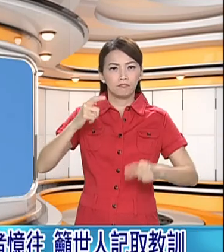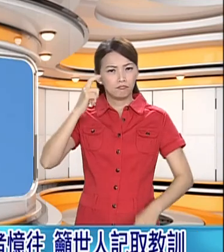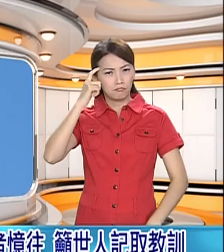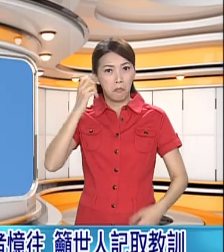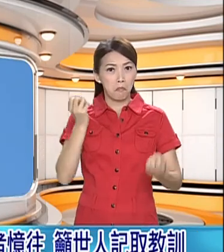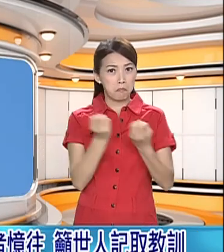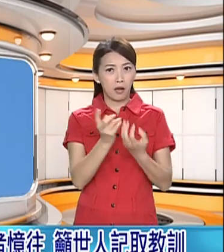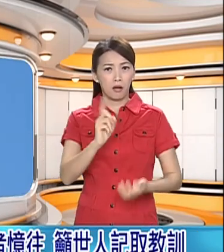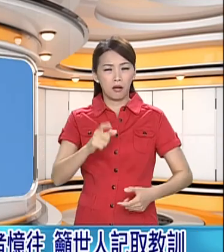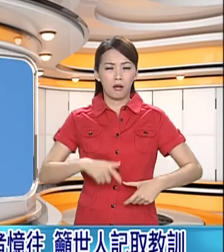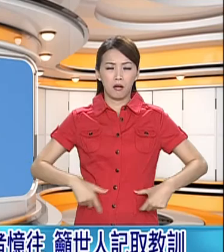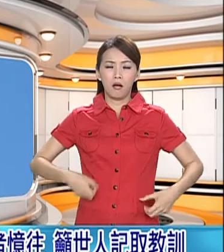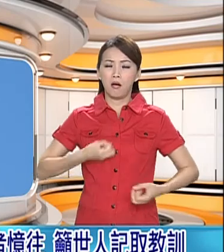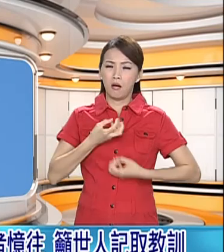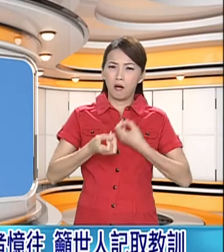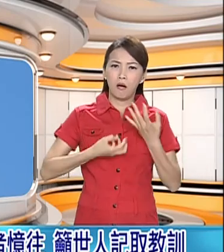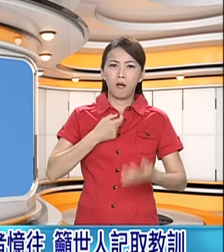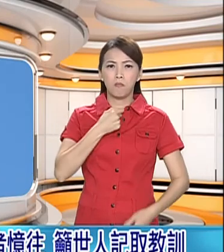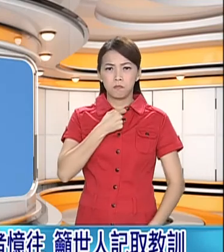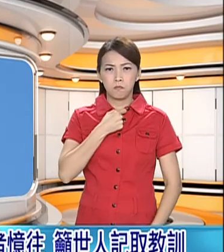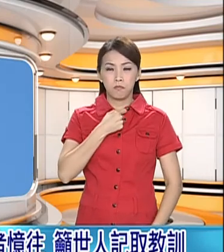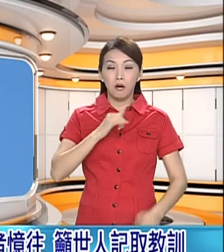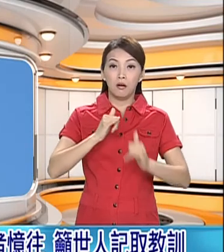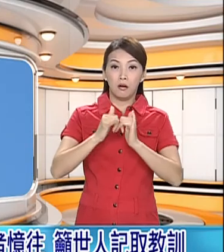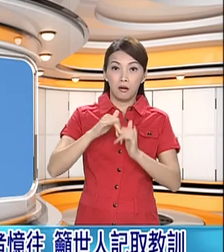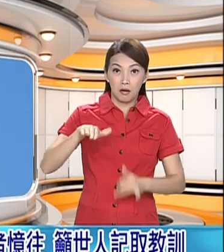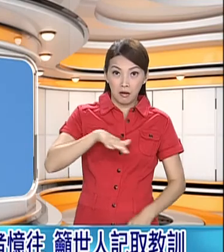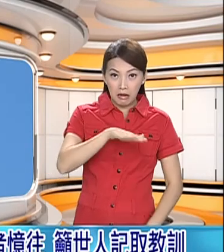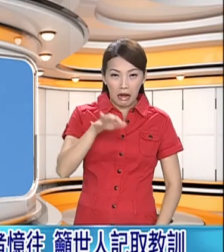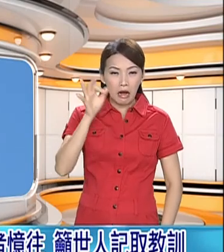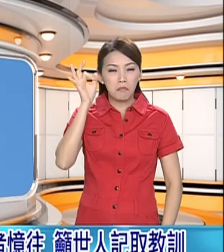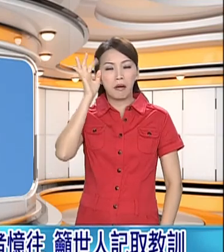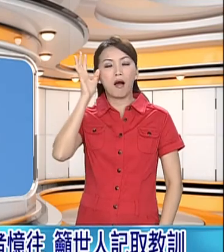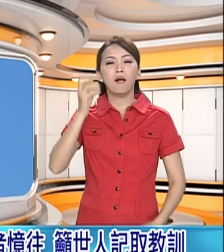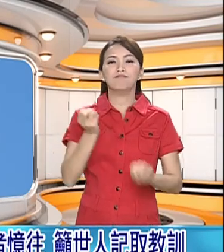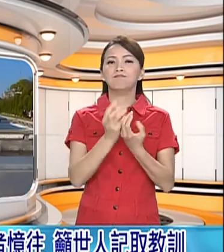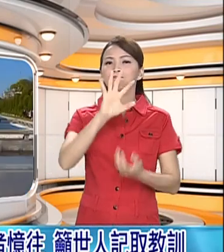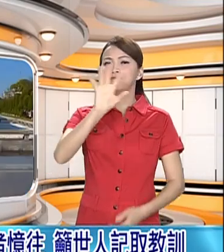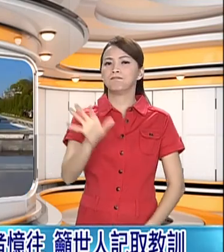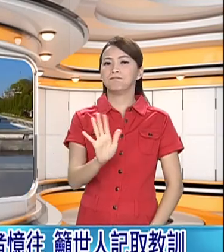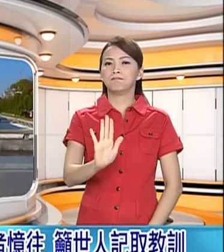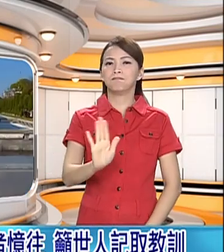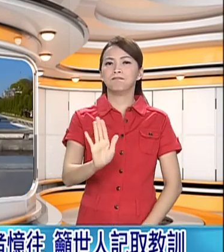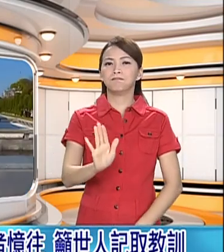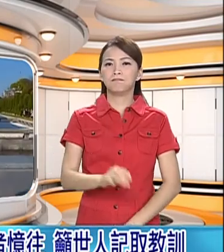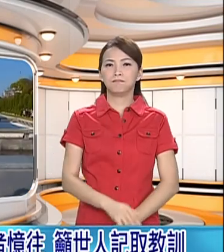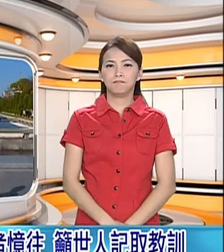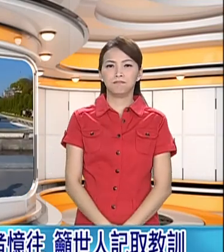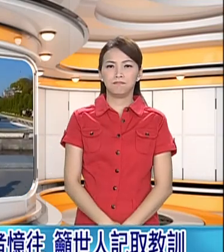度转变，反而认为应该要面对，让更多人能够汲取教训。